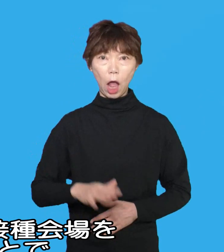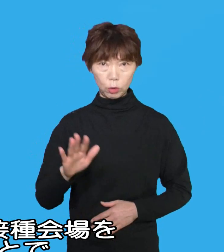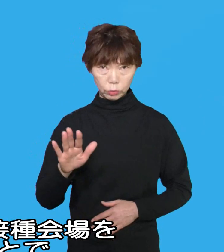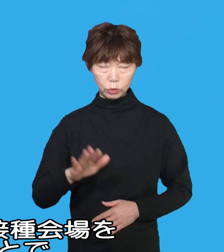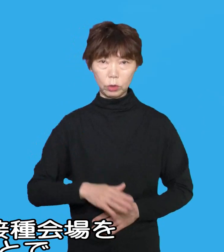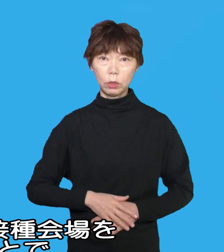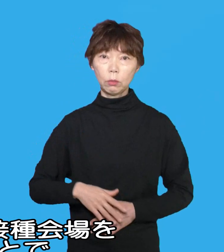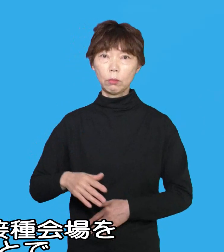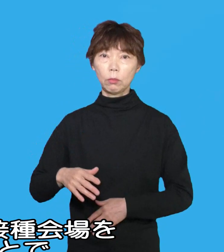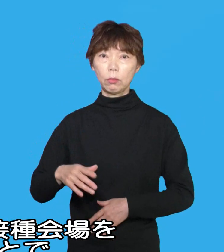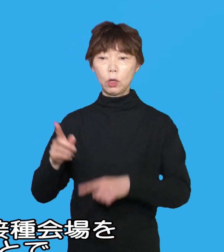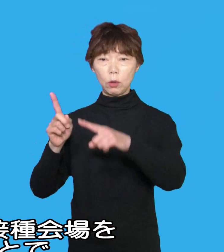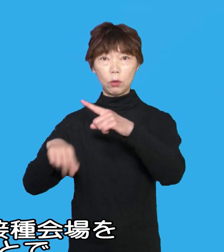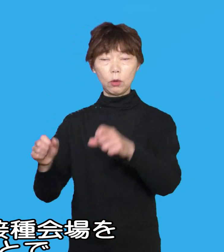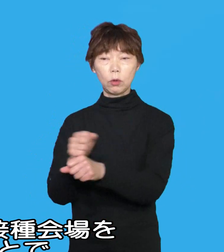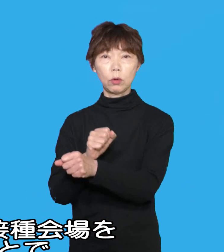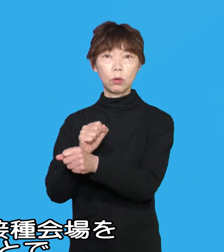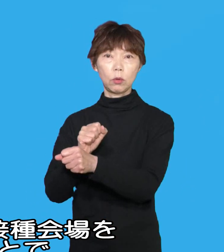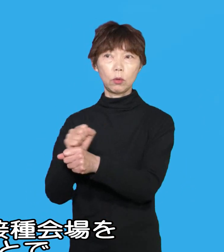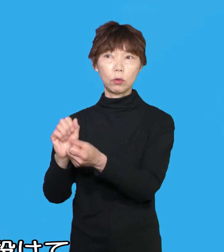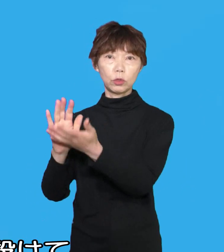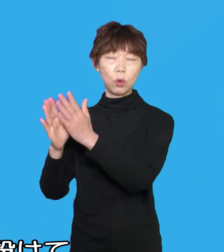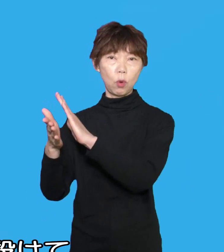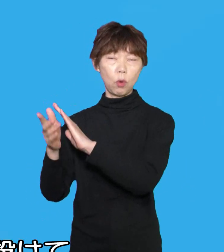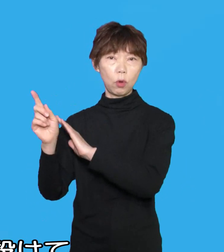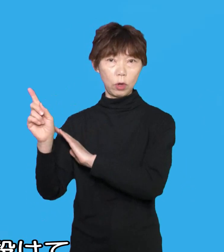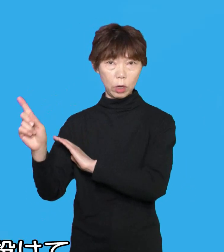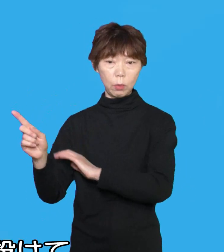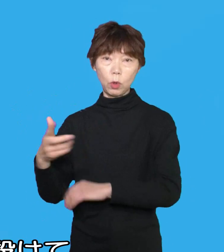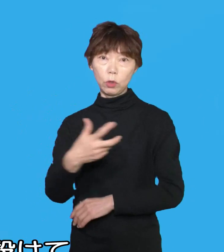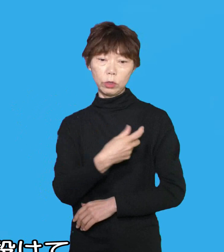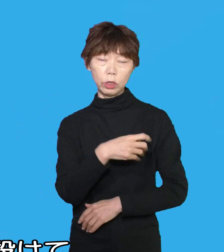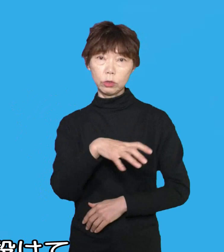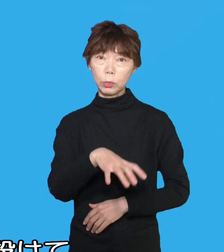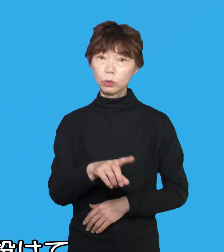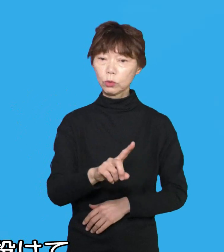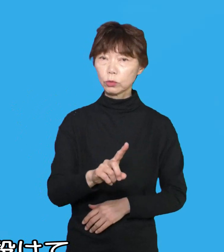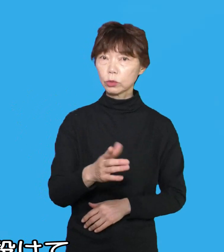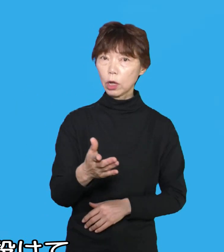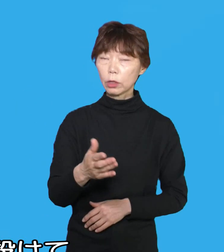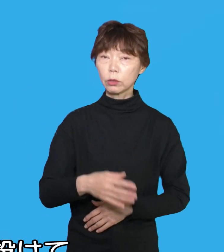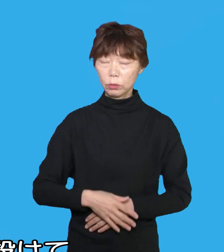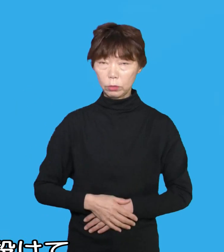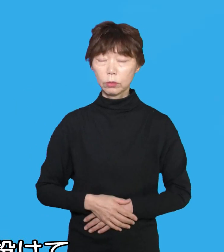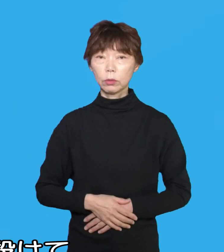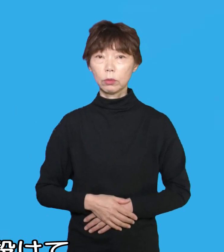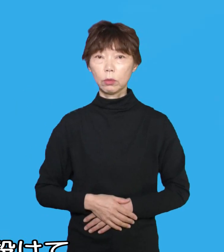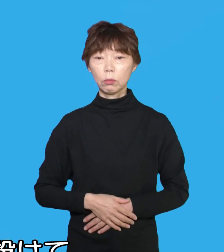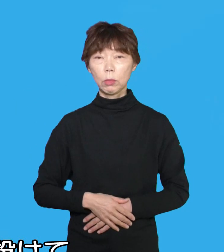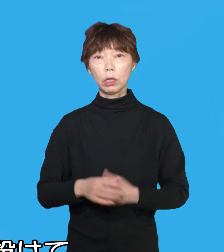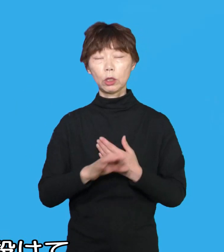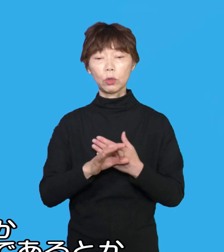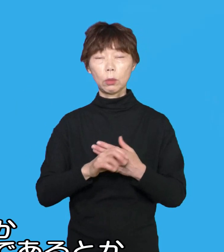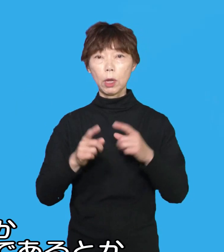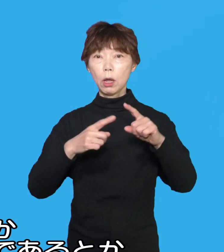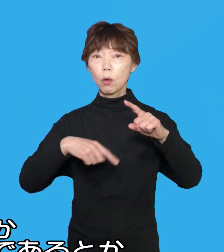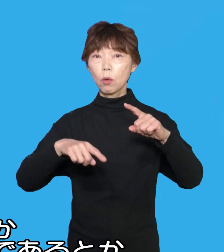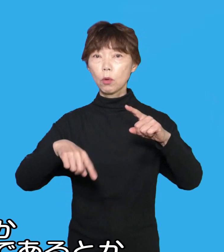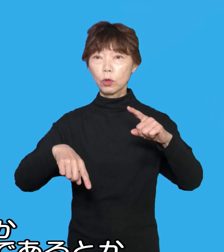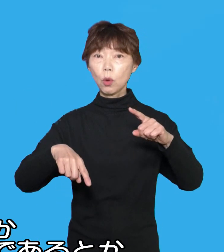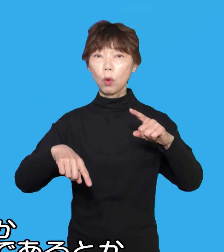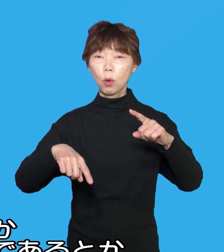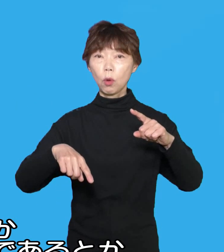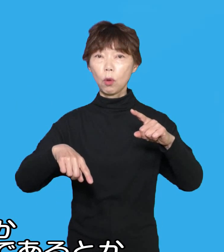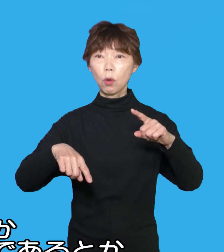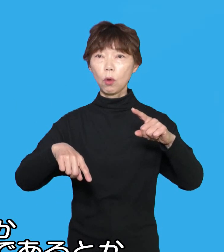からもそのまあ接種会場をどうするかということで、まあ、新たにあの、まあ、例えば公共施設などで設けて一斉に来ても